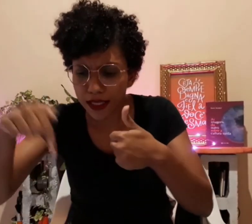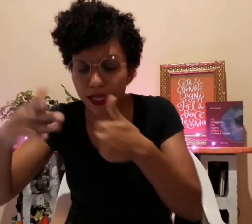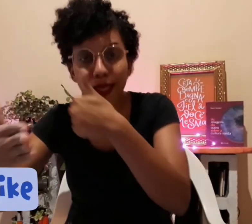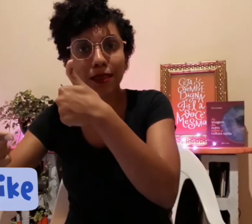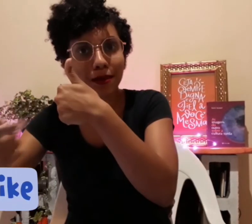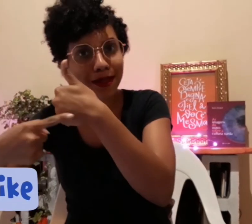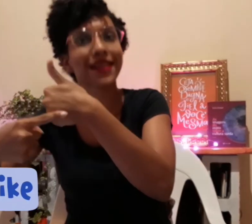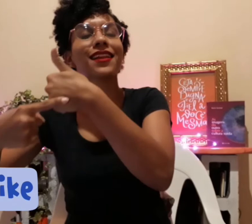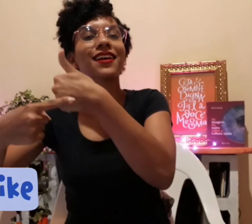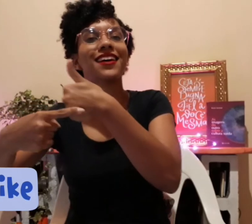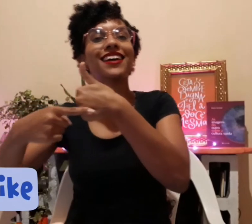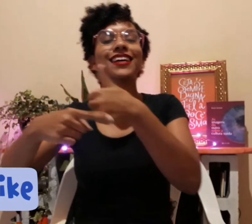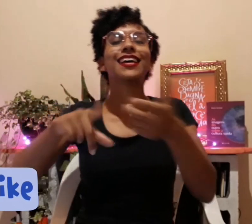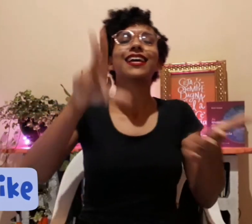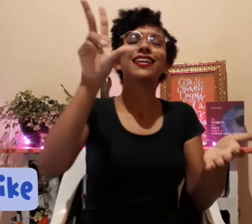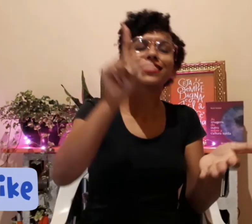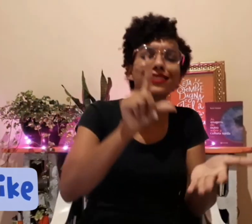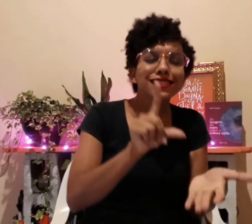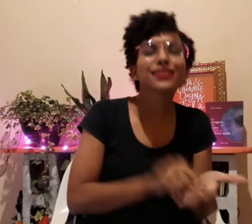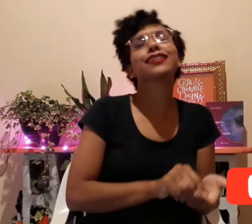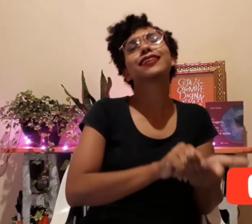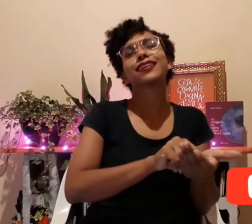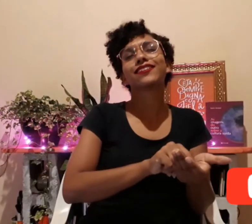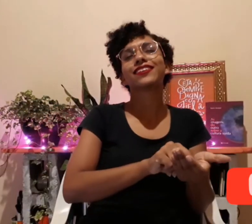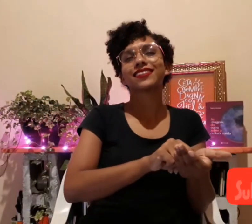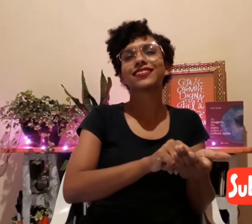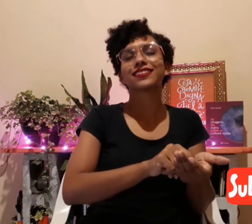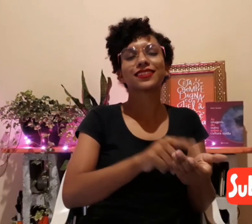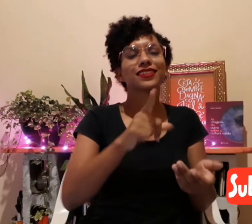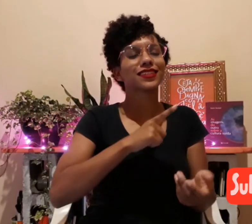não. Clica aqui embaixo. E também se inscreva.